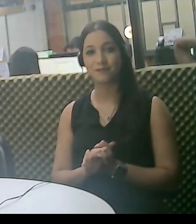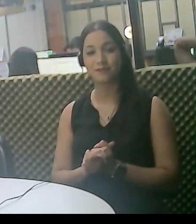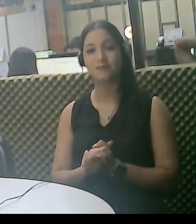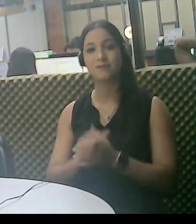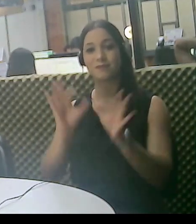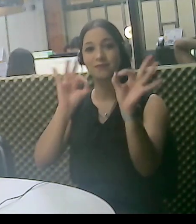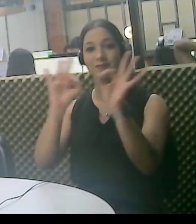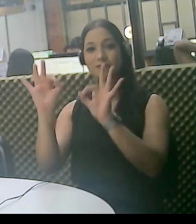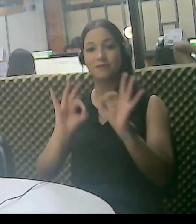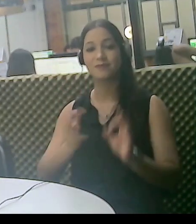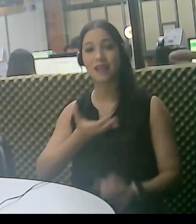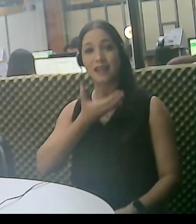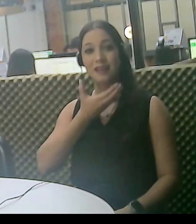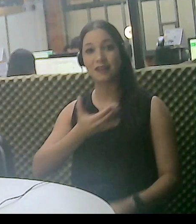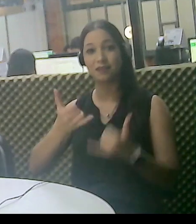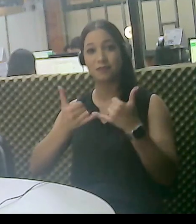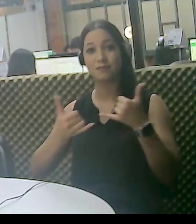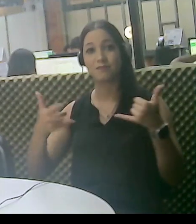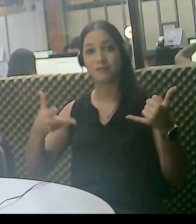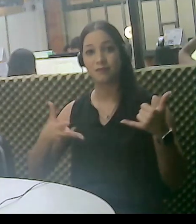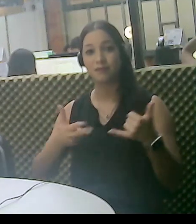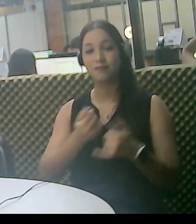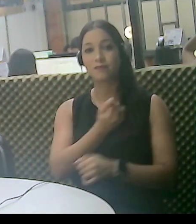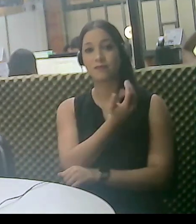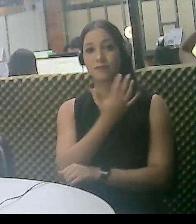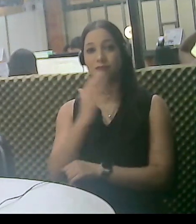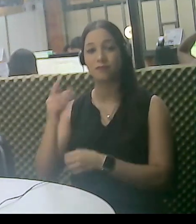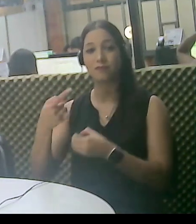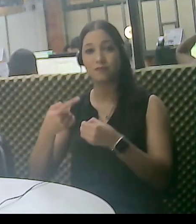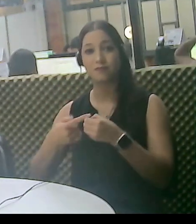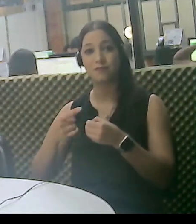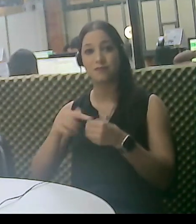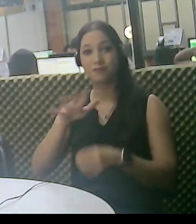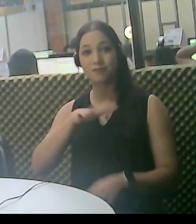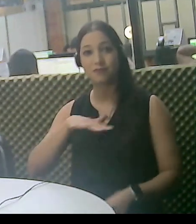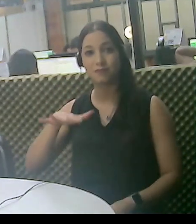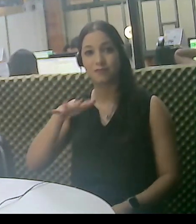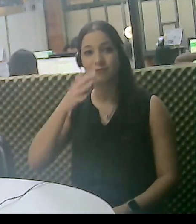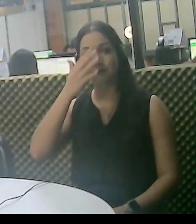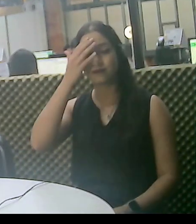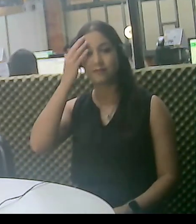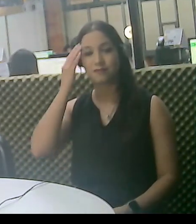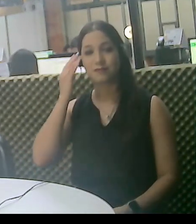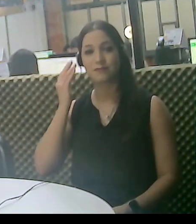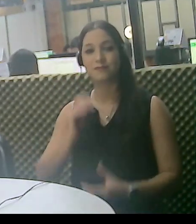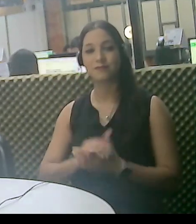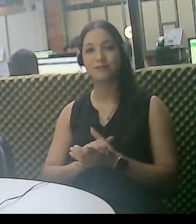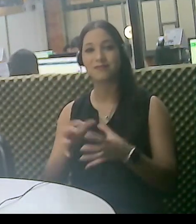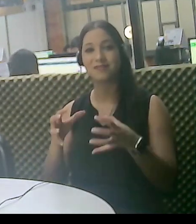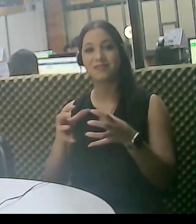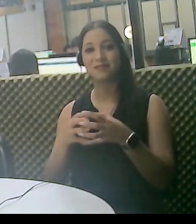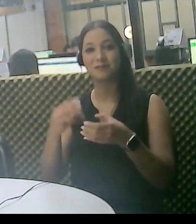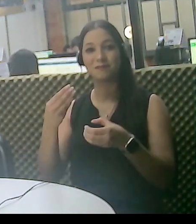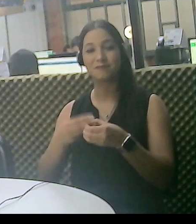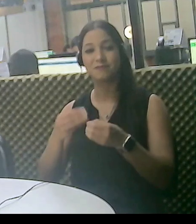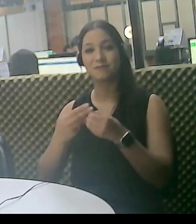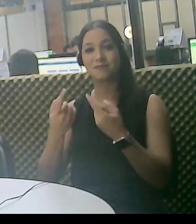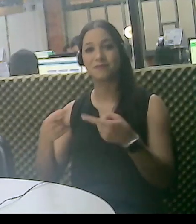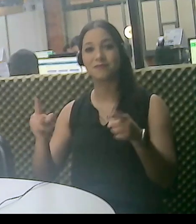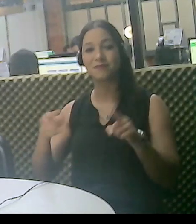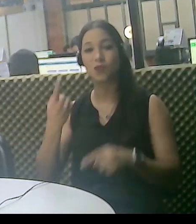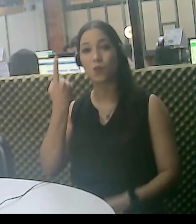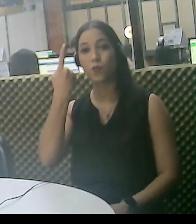Decoração natalina é inaugurada em áreas verdes, distritos e espaços públicos. Banda Municipal realiza a